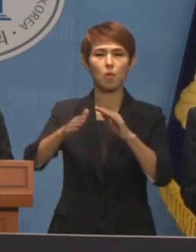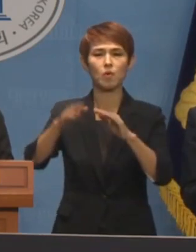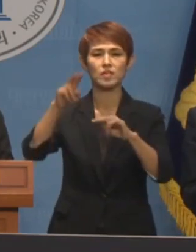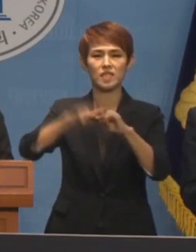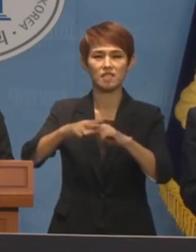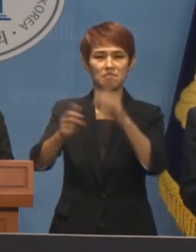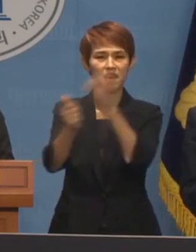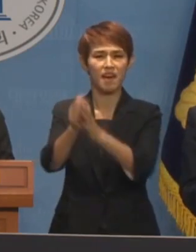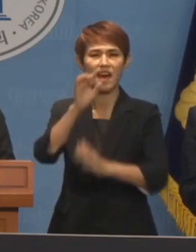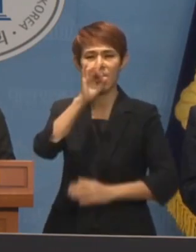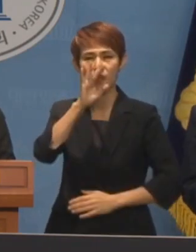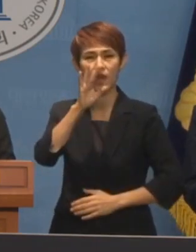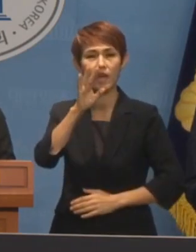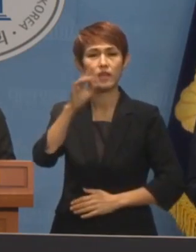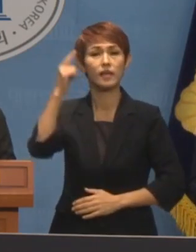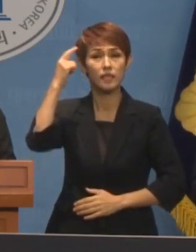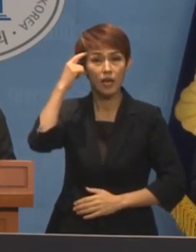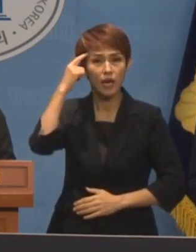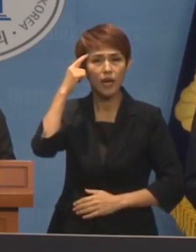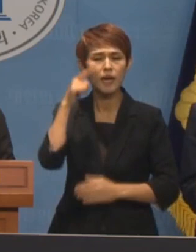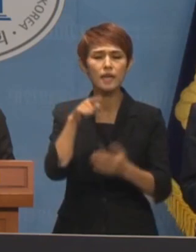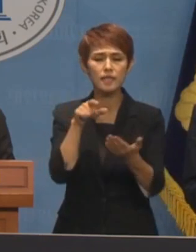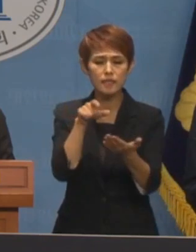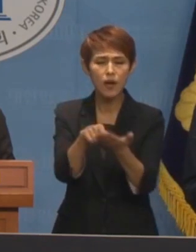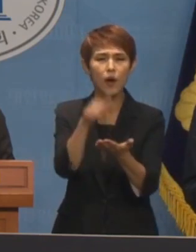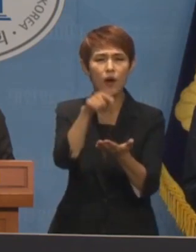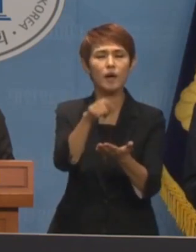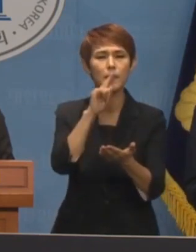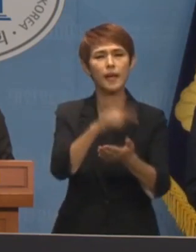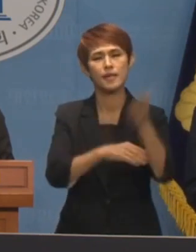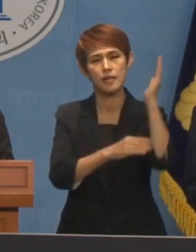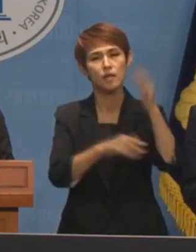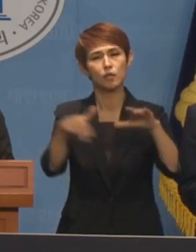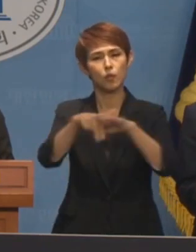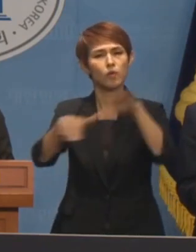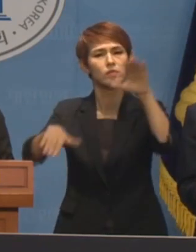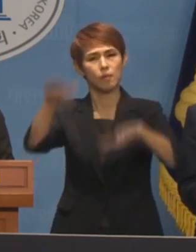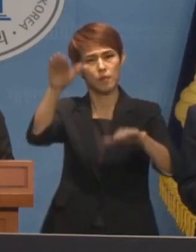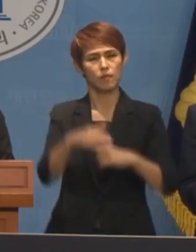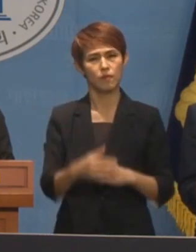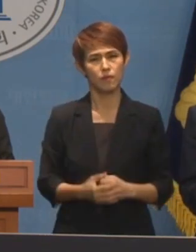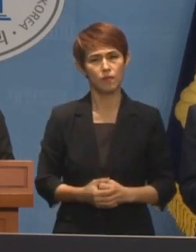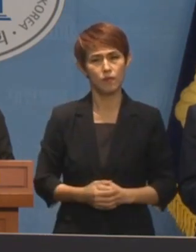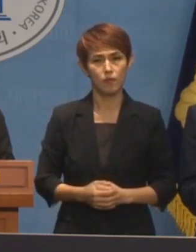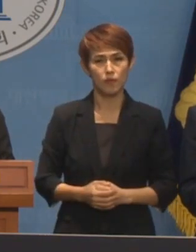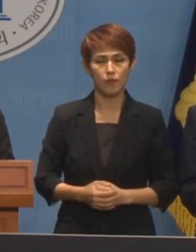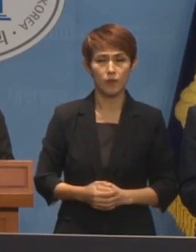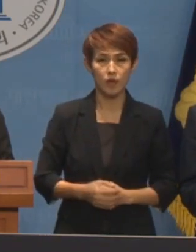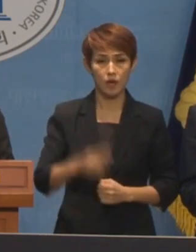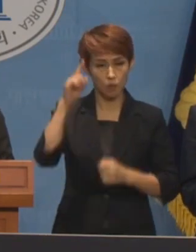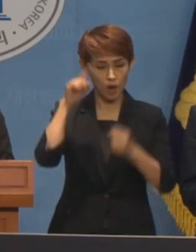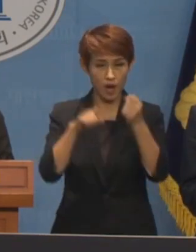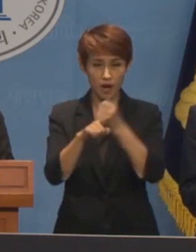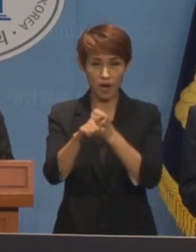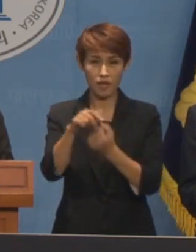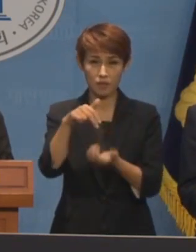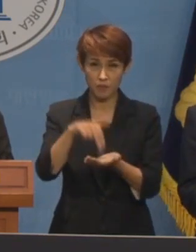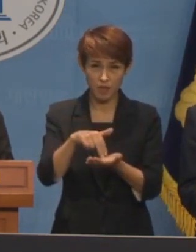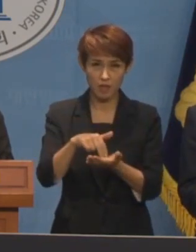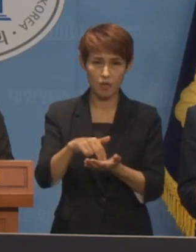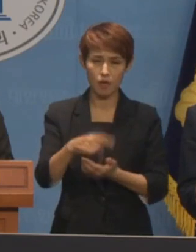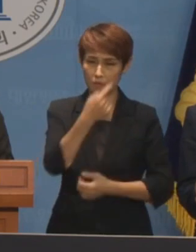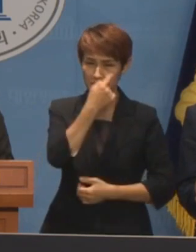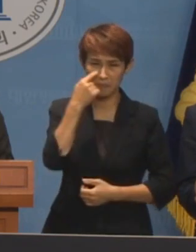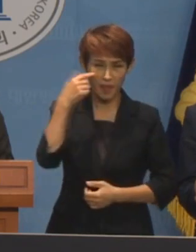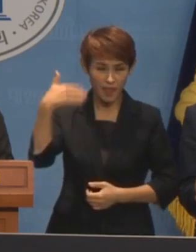위험한 사상이 거저에 깔려있는 명백한 종교적 차별 발언이다. 우리는 과학적으로 확실하게